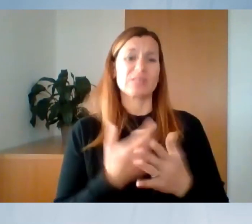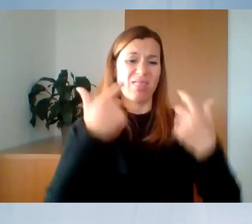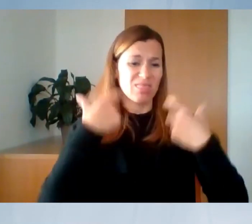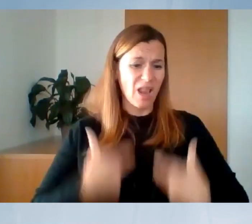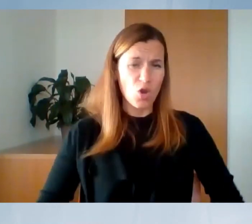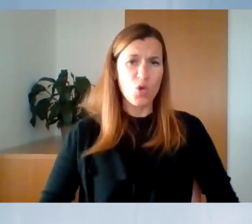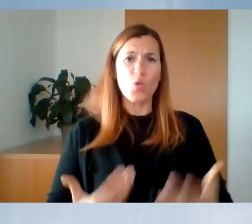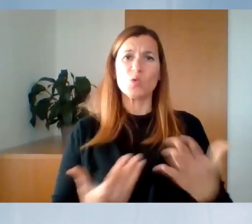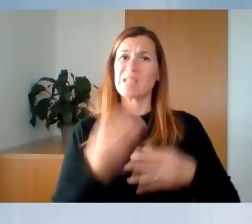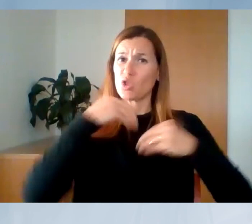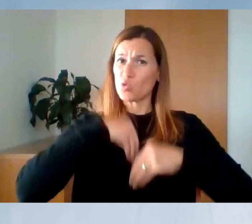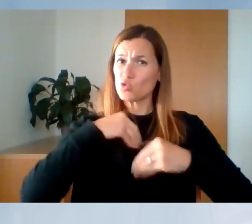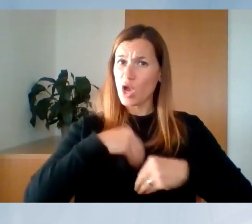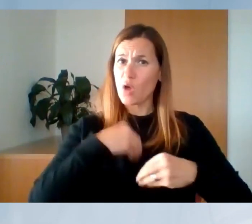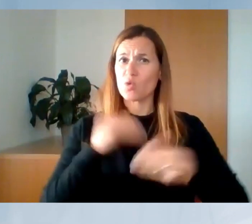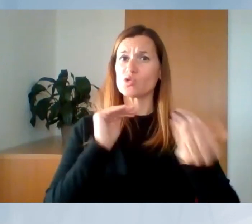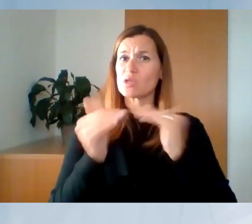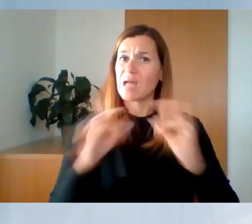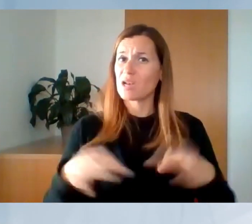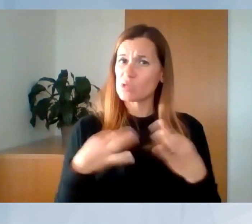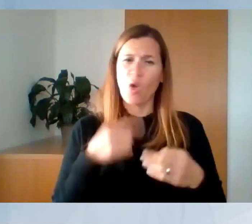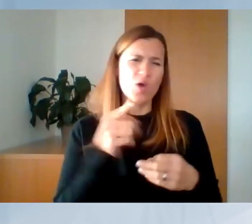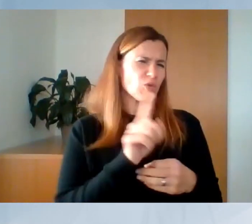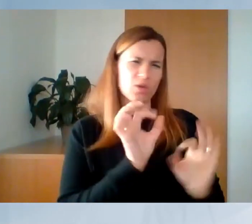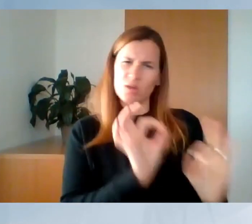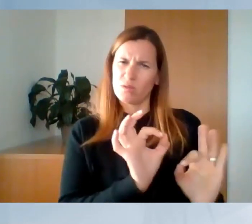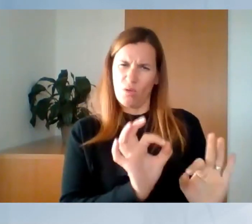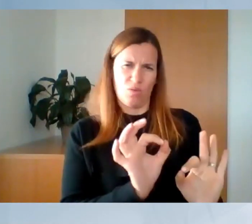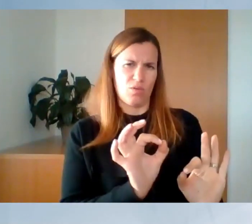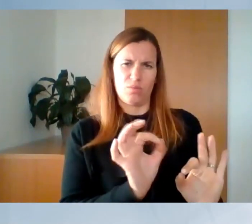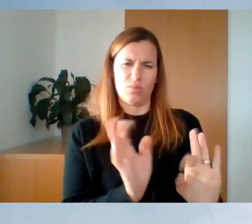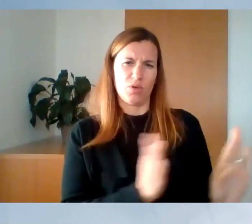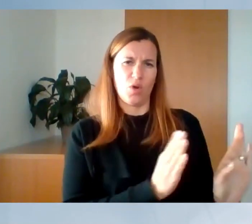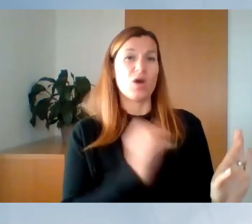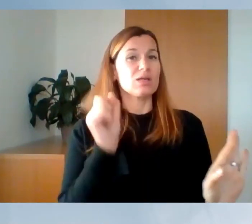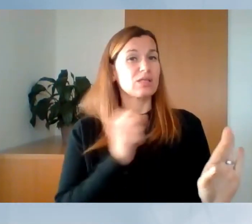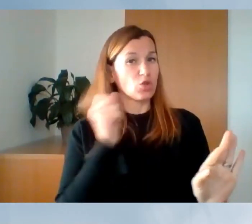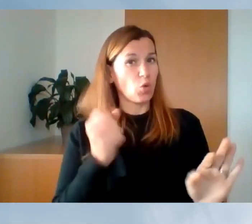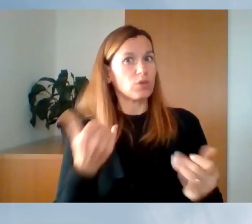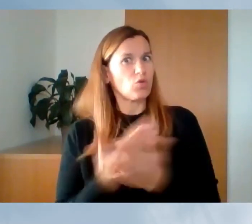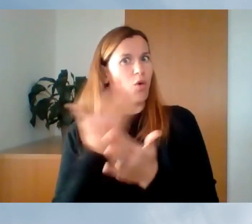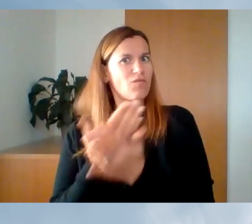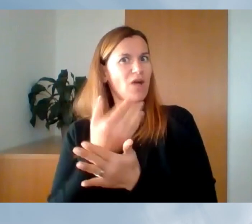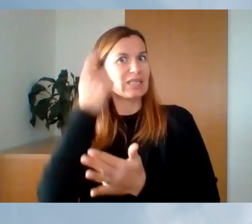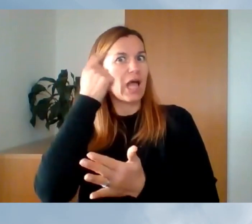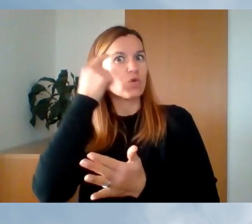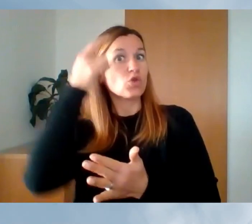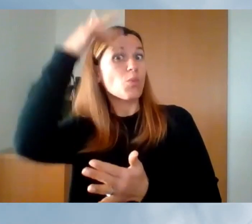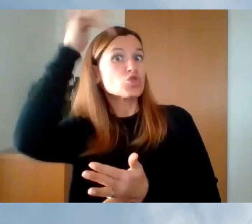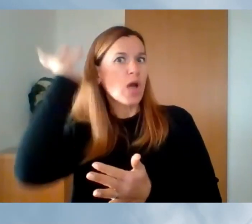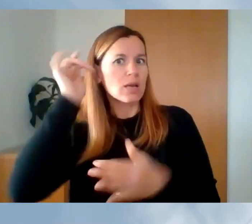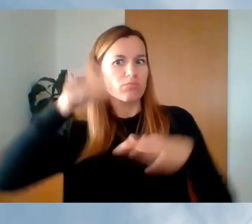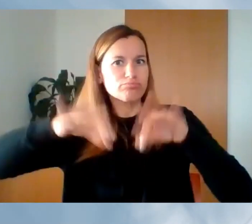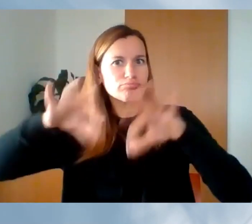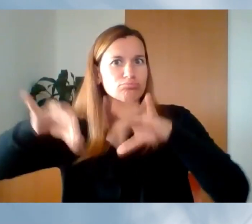ne za duševno, ne za socialno zdravje, to ni dobro. Zato so dobra znanost o možganih, ki